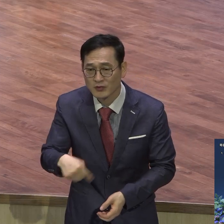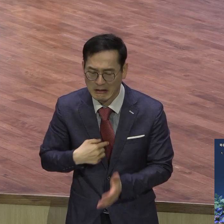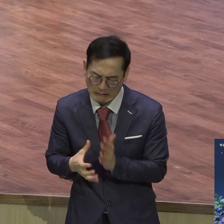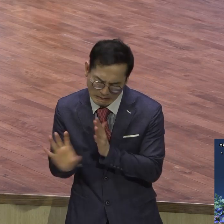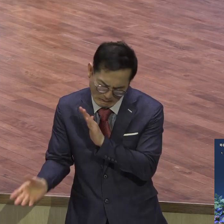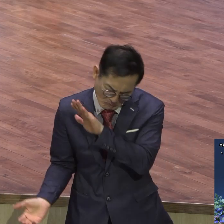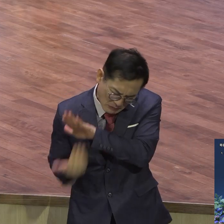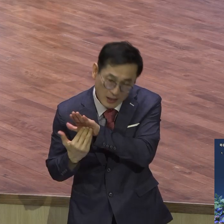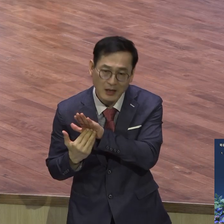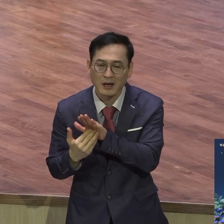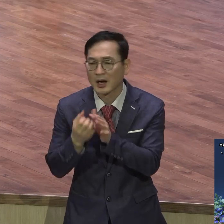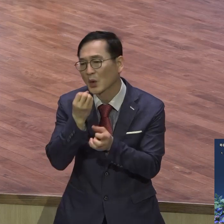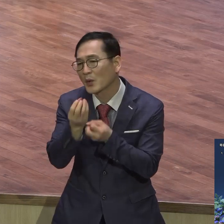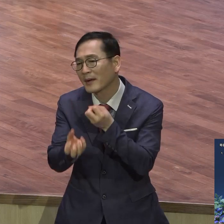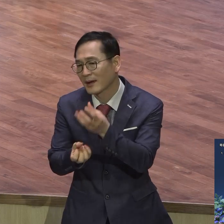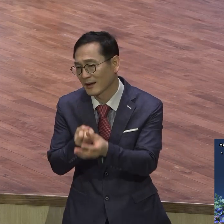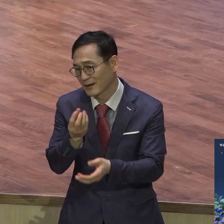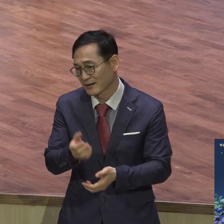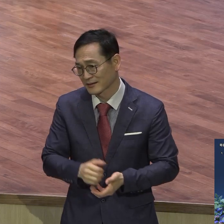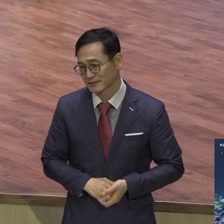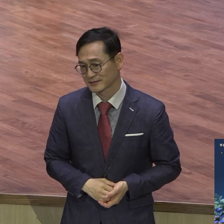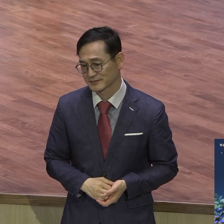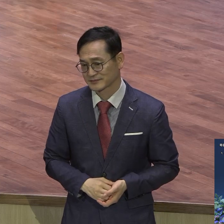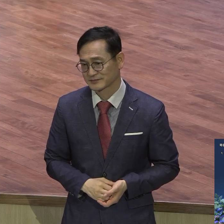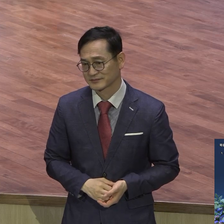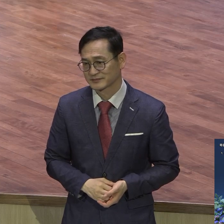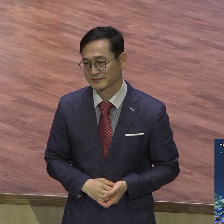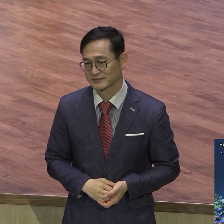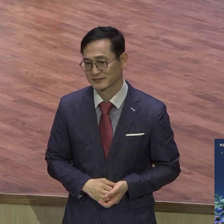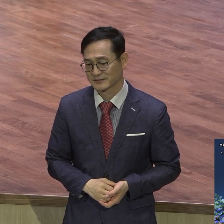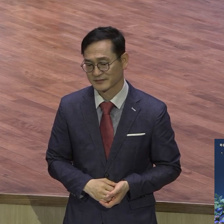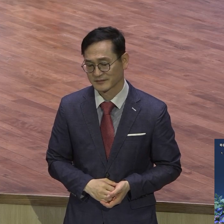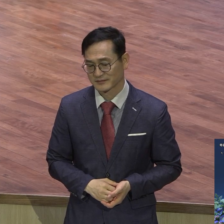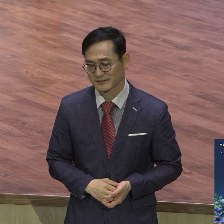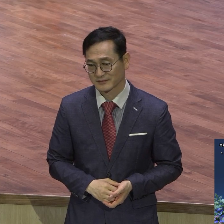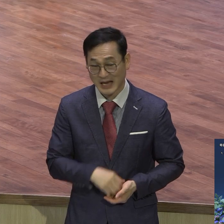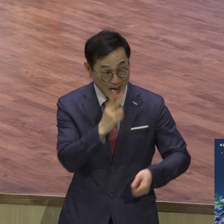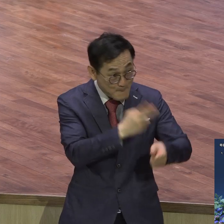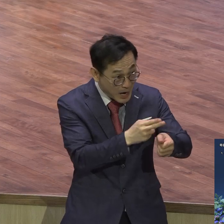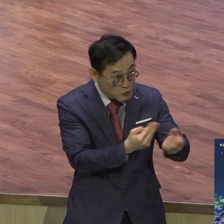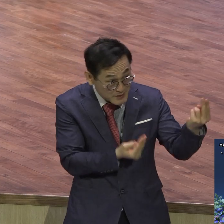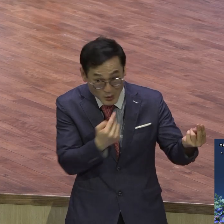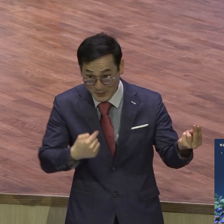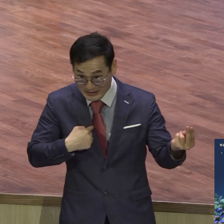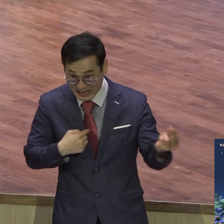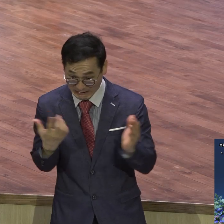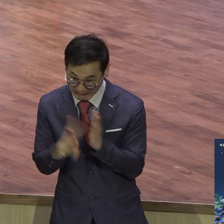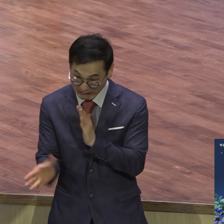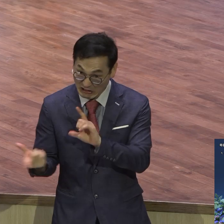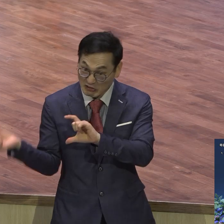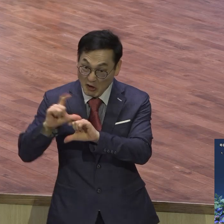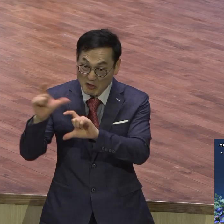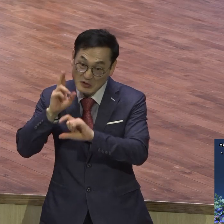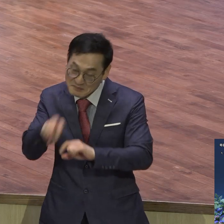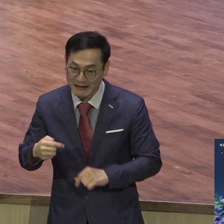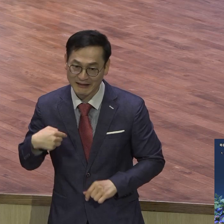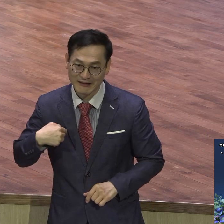바울이 괴수면 우리는 괴괴수요 괴괴수 무슨 괴괴수 주제에 뭘 누굴 비판하고 판단합니까